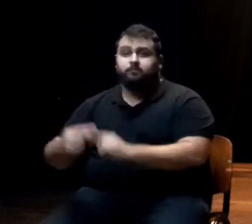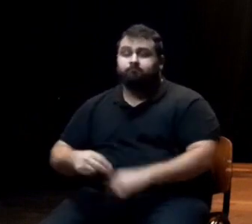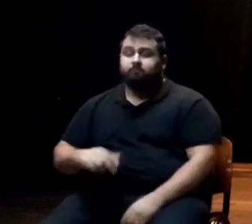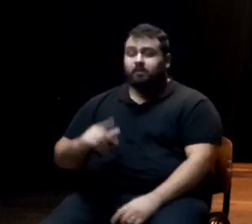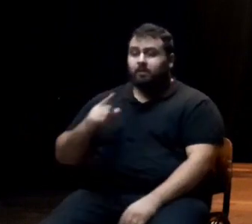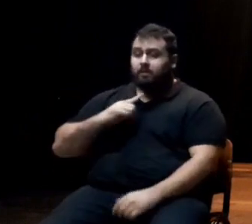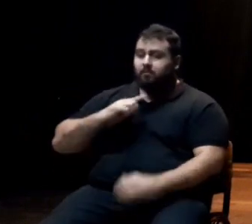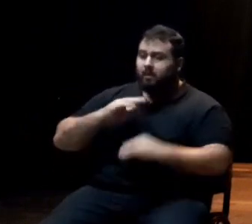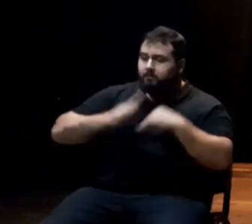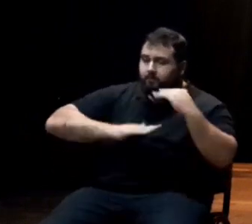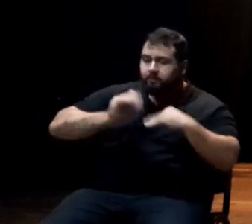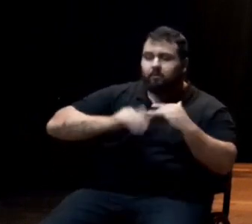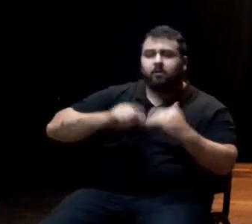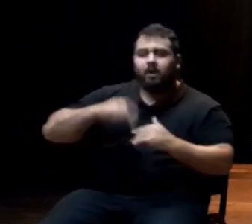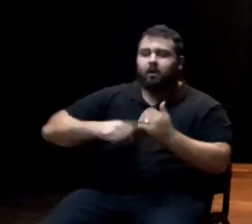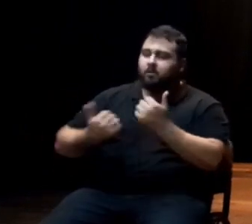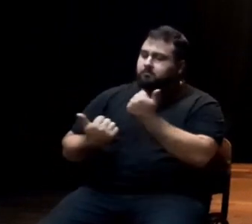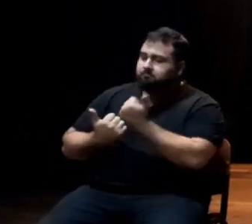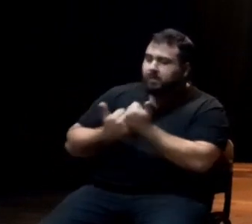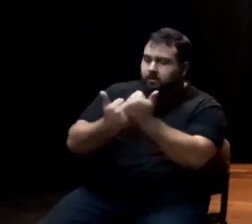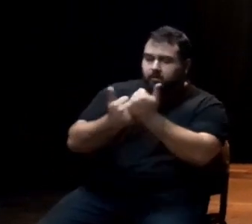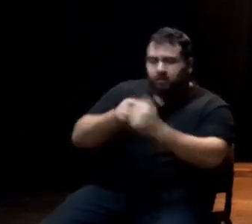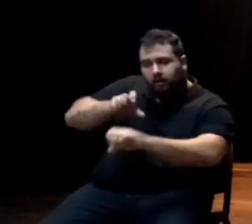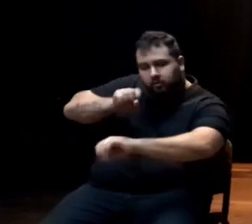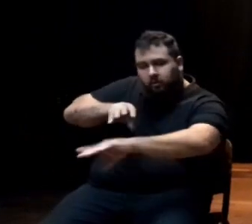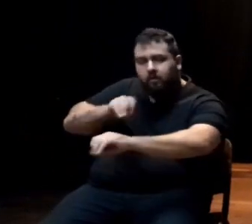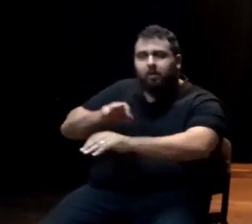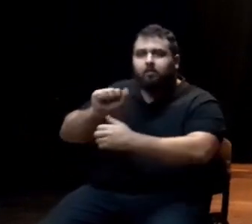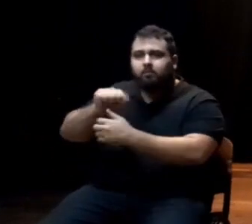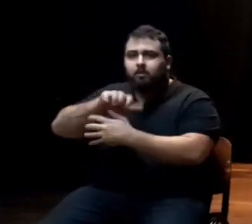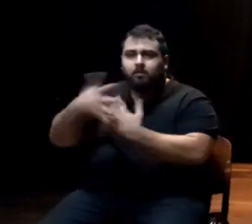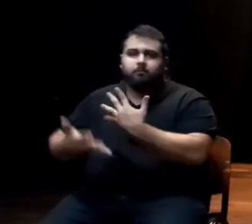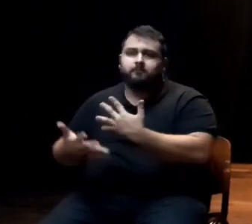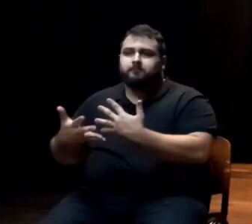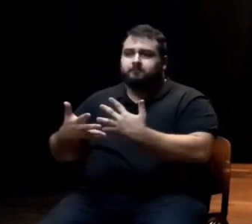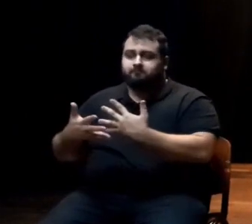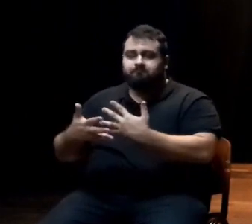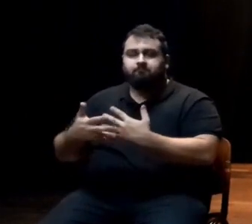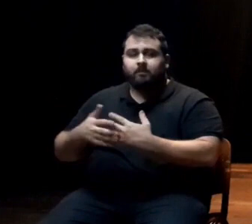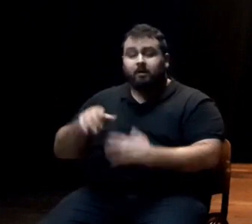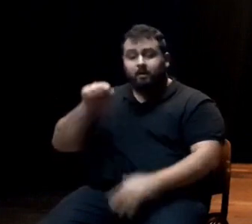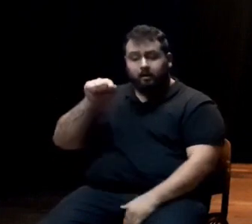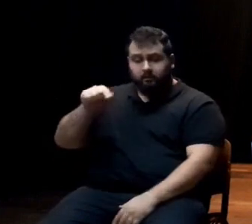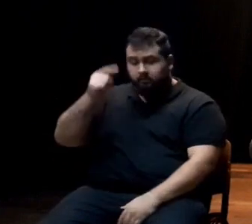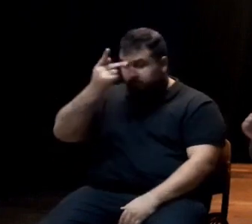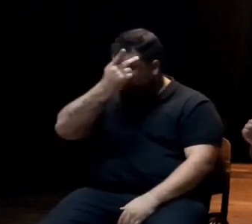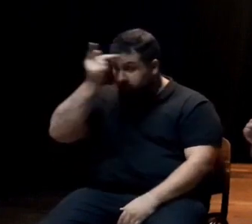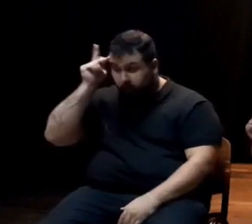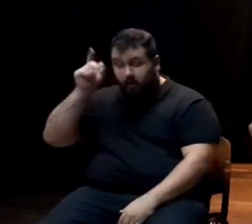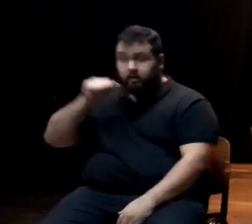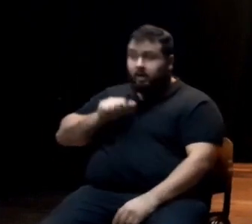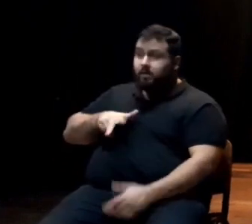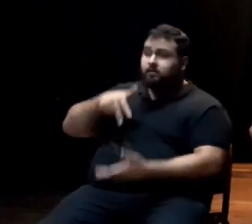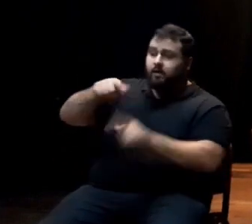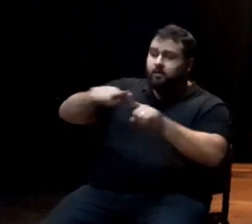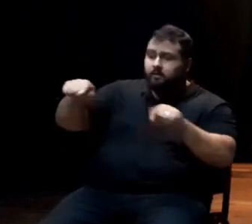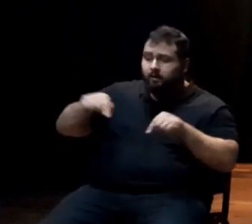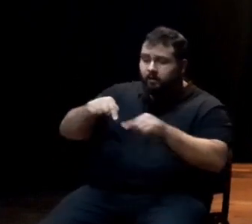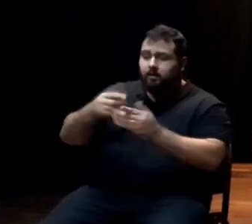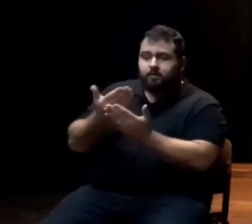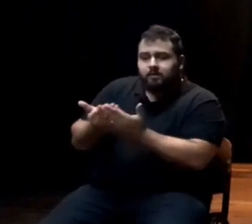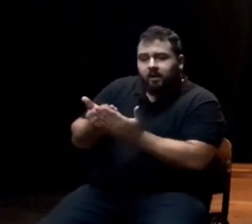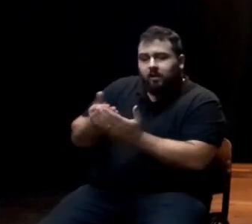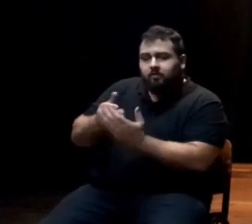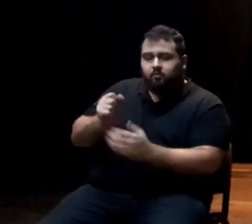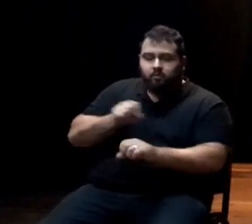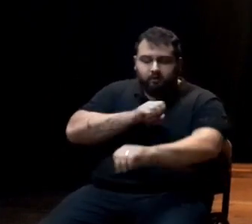de assistente educacional em Libras, né? Porque essa pessoa, ela está em sala de aula, geralmente nos ensinos das